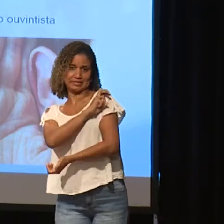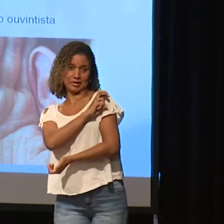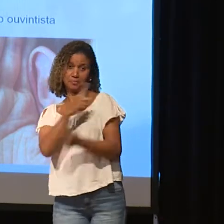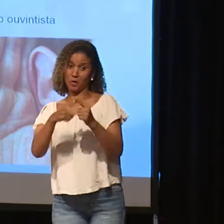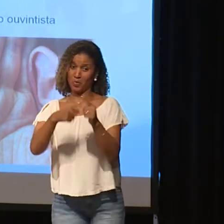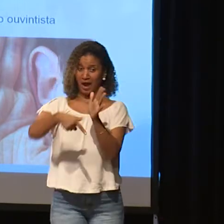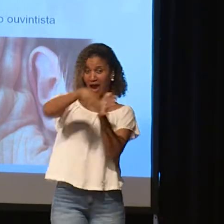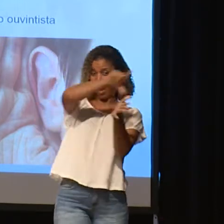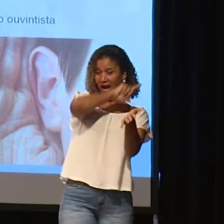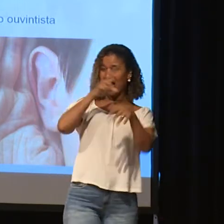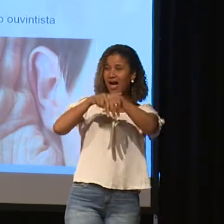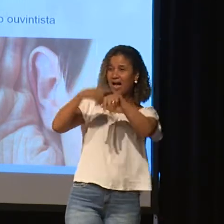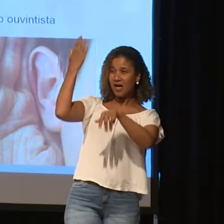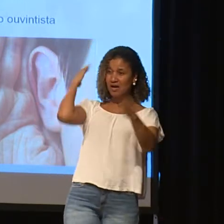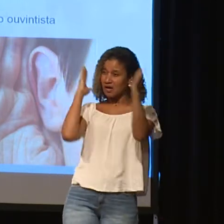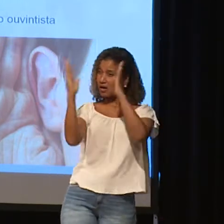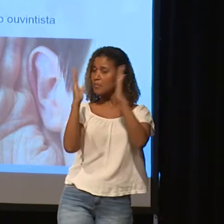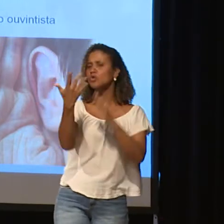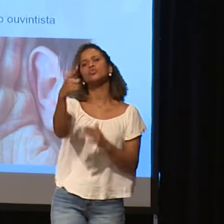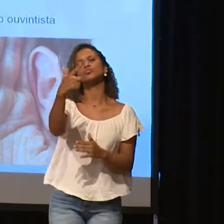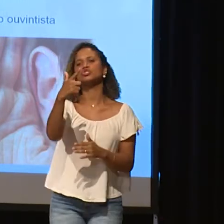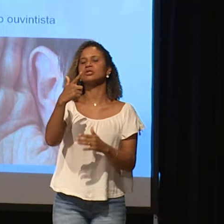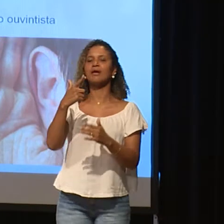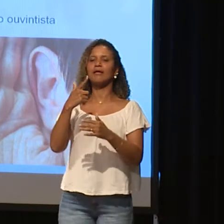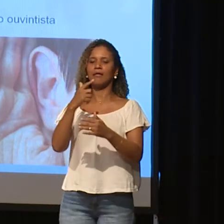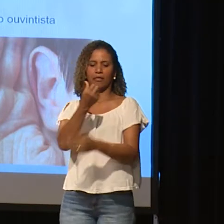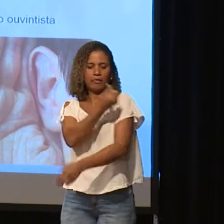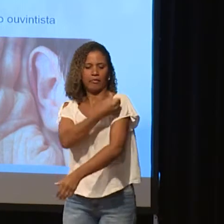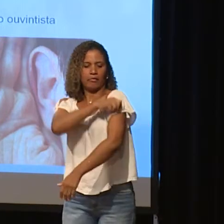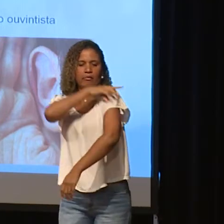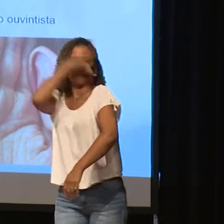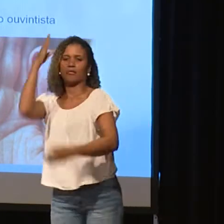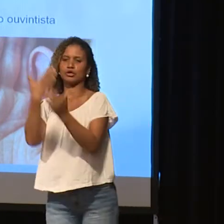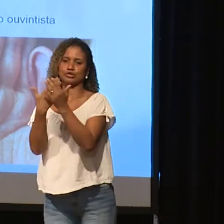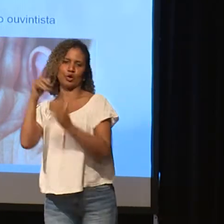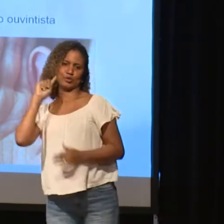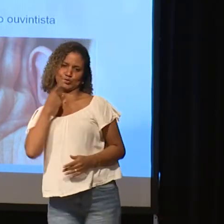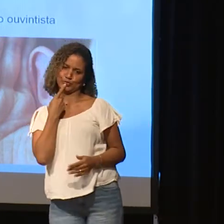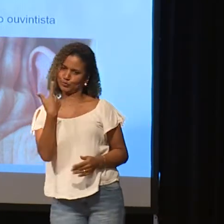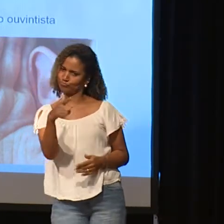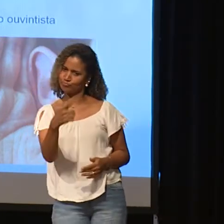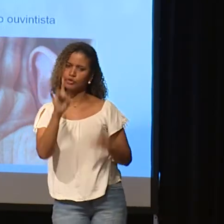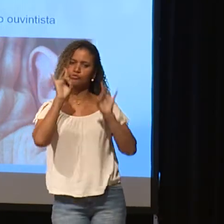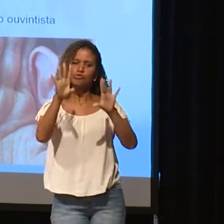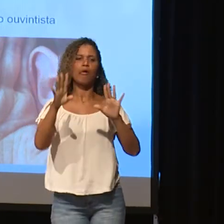eu fui para a escola, né, para o Fundamental 2, e, anteriormente, antigamente não tinha essa coisa